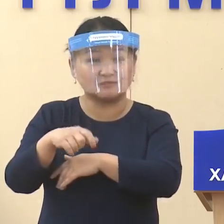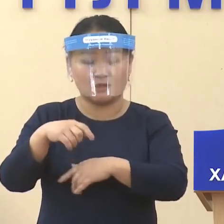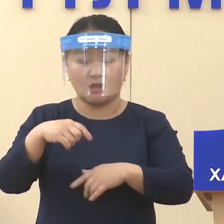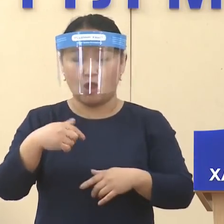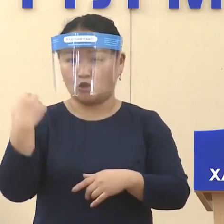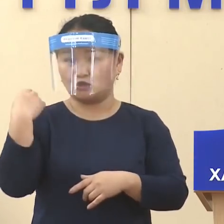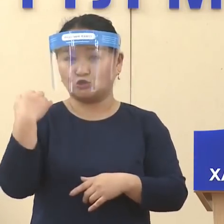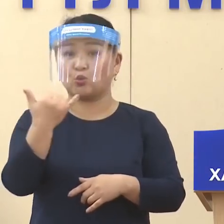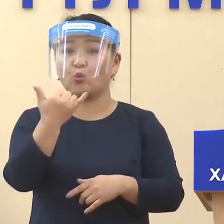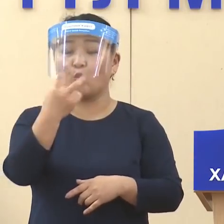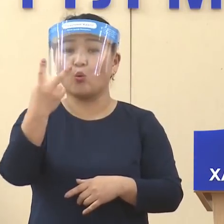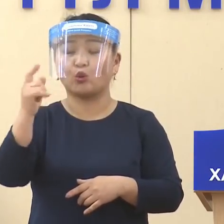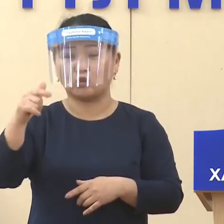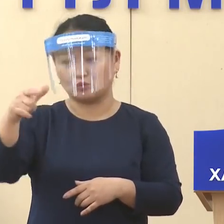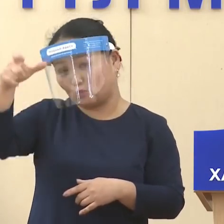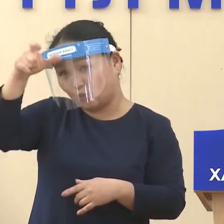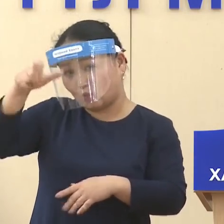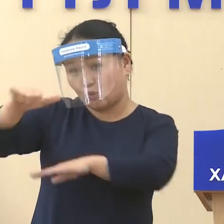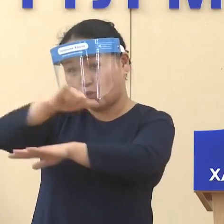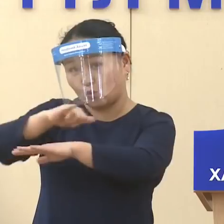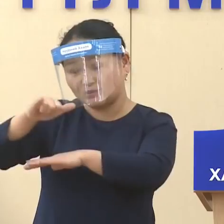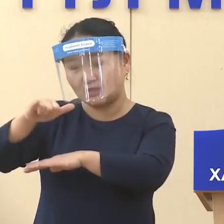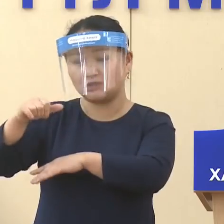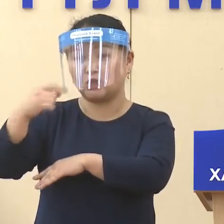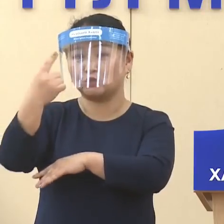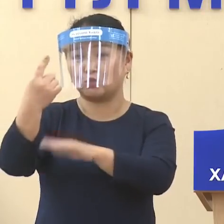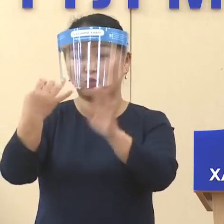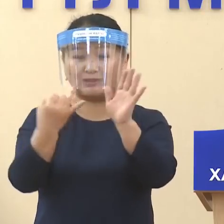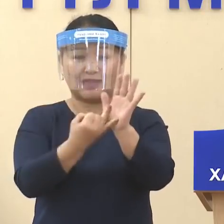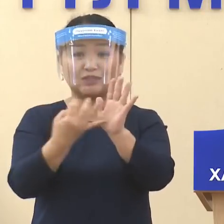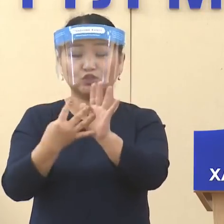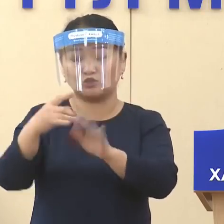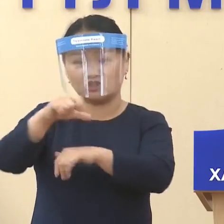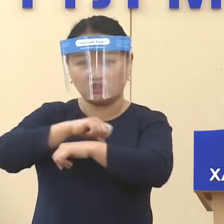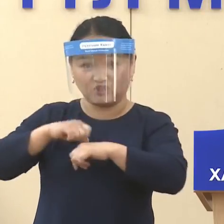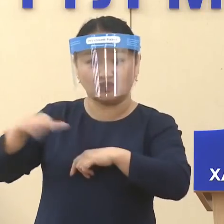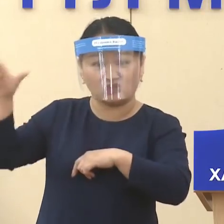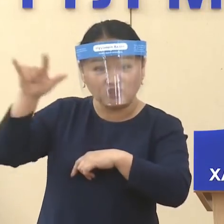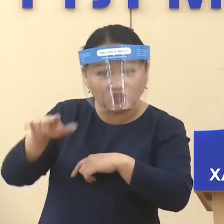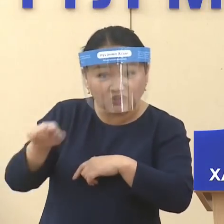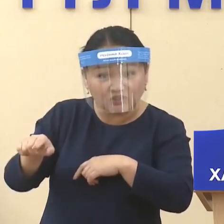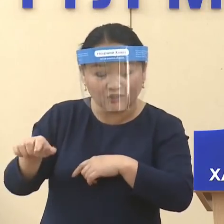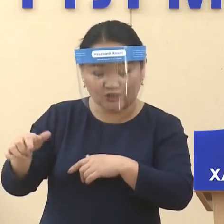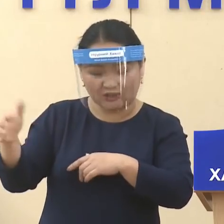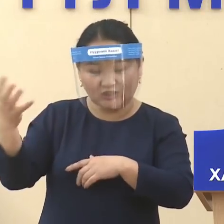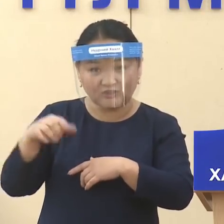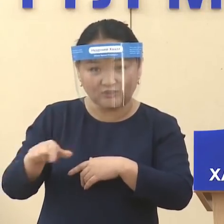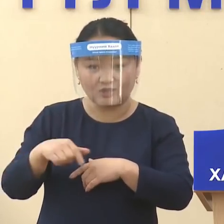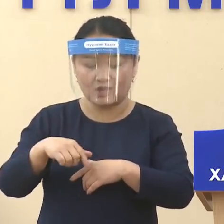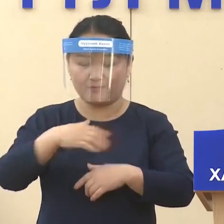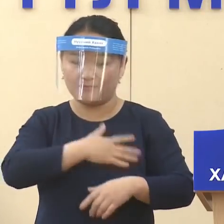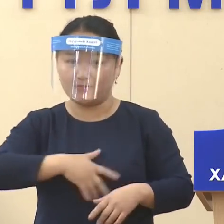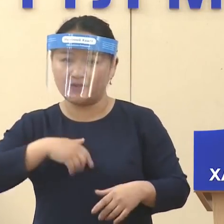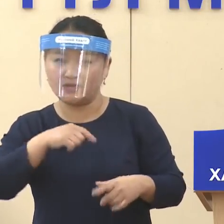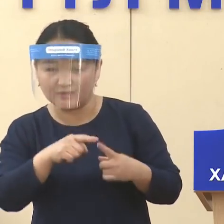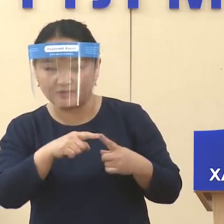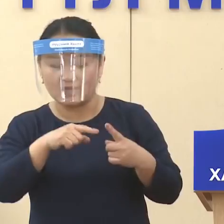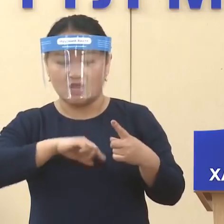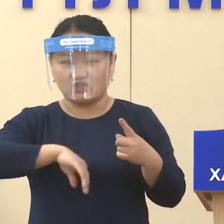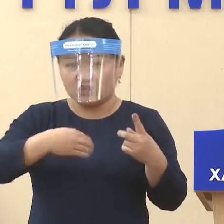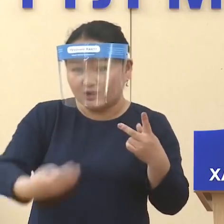онгоцоор төрөх улсаас 179 иргэн ирсэн. За энэ хүмүүс бол эрүүл мэндийн шалтгаантай жирэмсэн, бага насны хүүхдтэй,